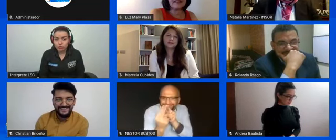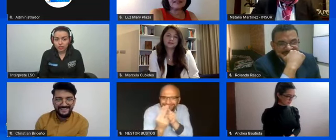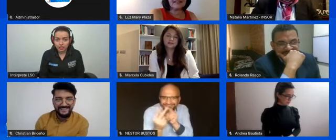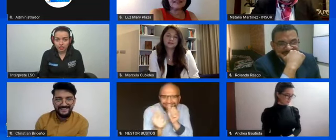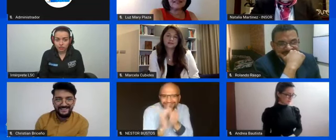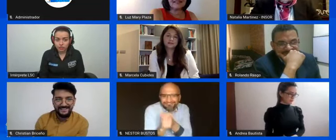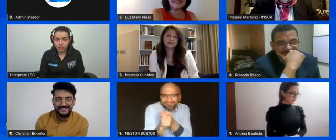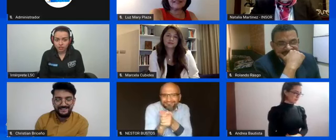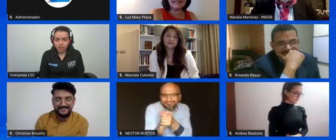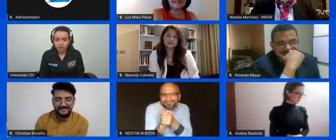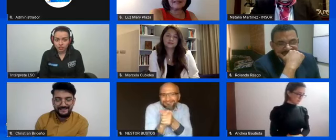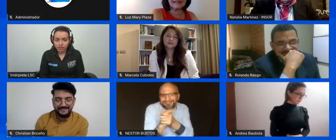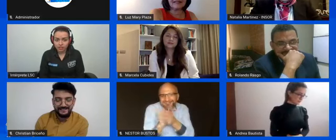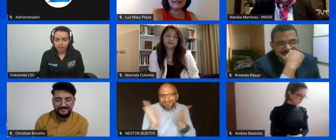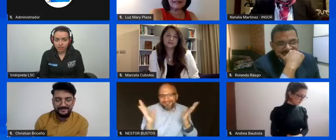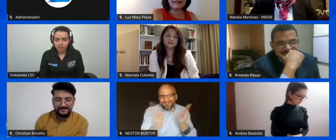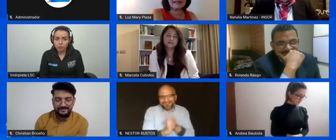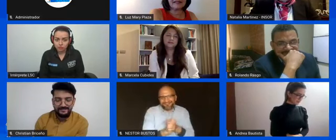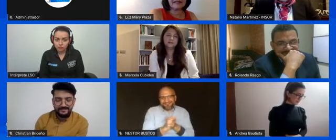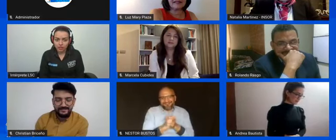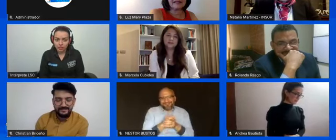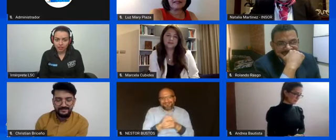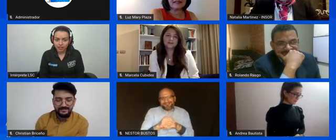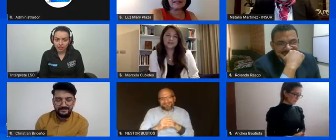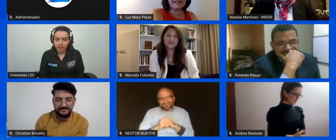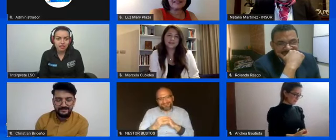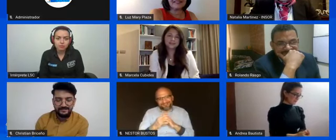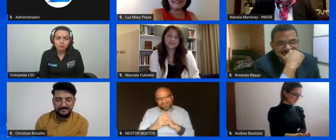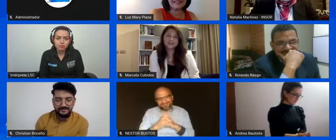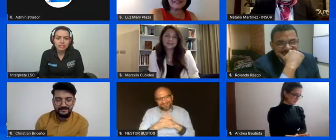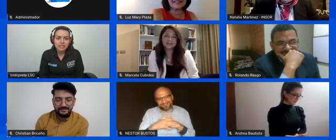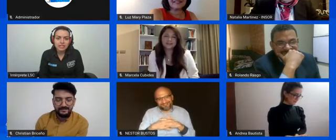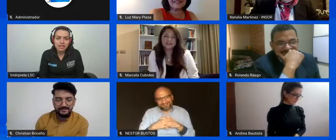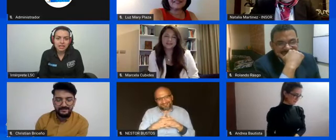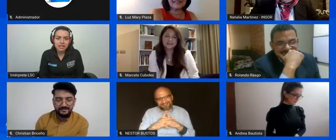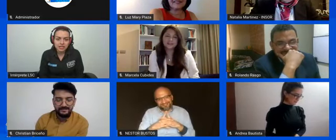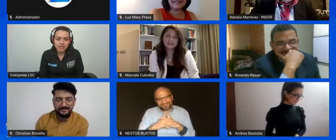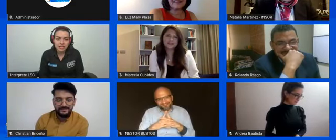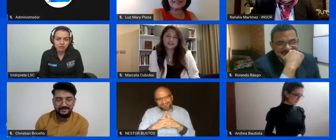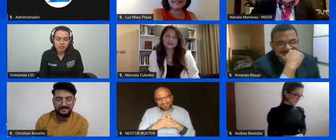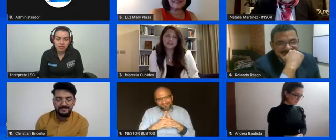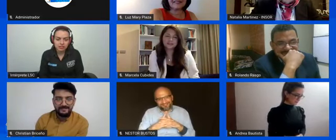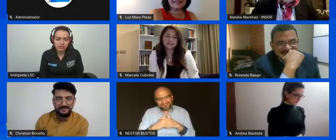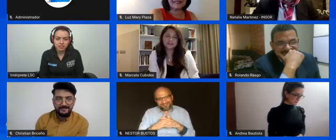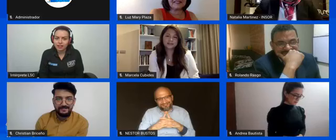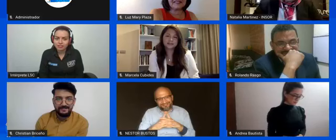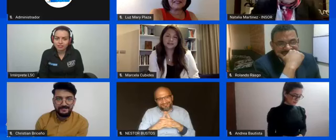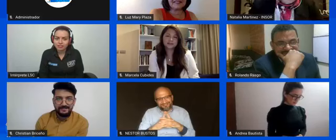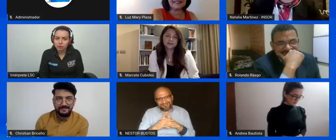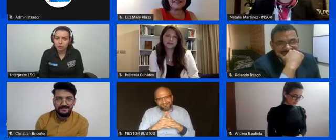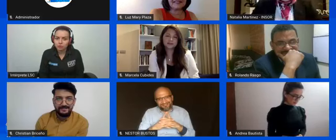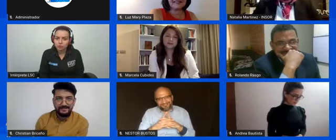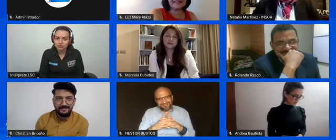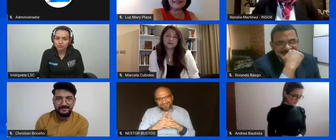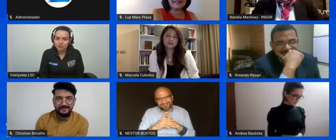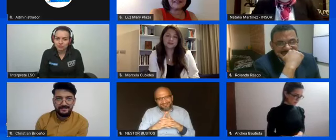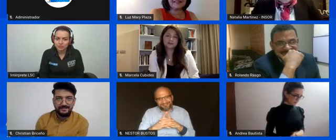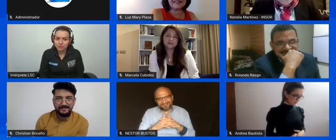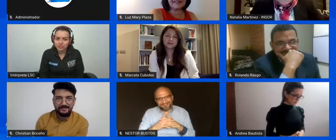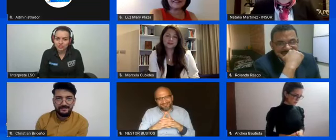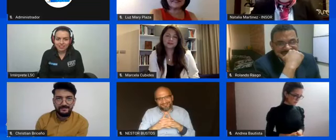que llevamos aquí y pues nunca se ha desaparecido de mi vida, siempre ha estado junto a mí, entonces siempre hemos estado